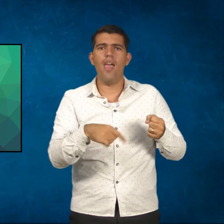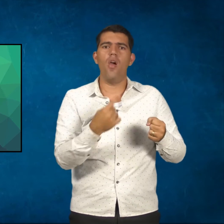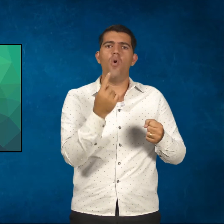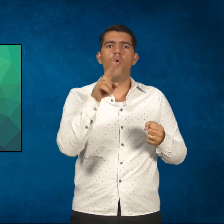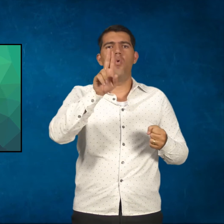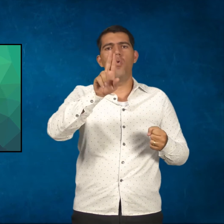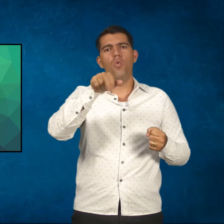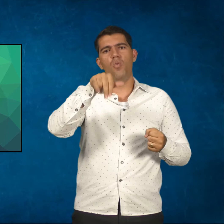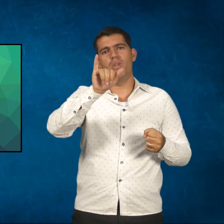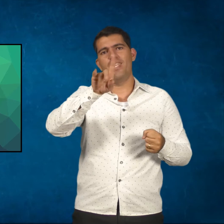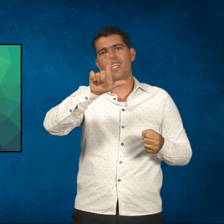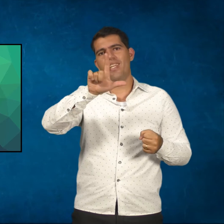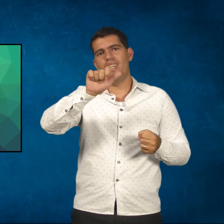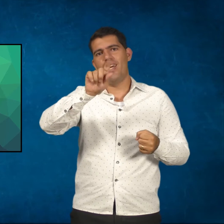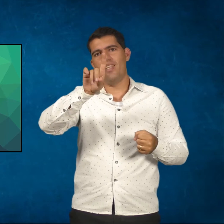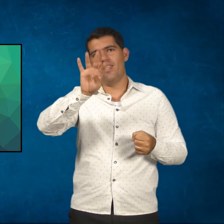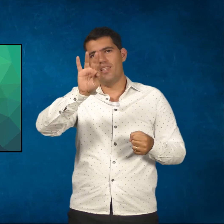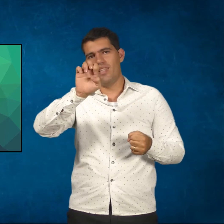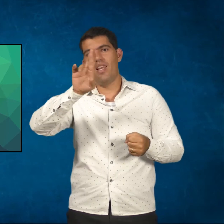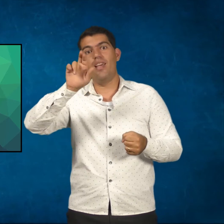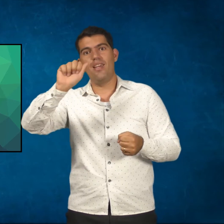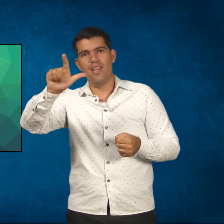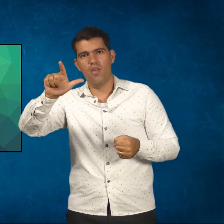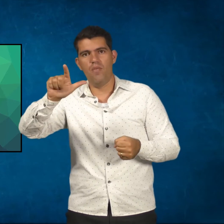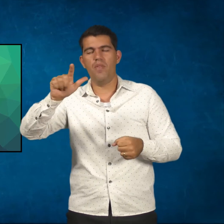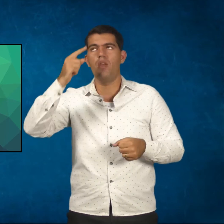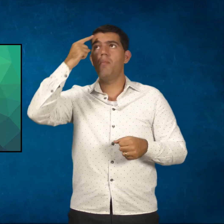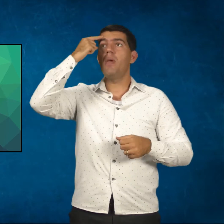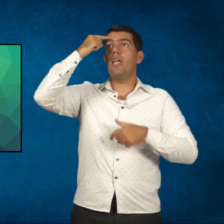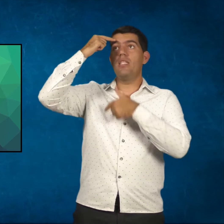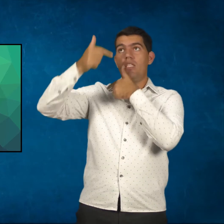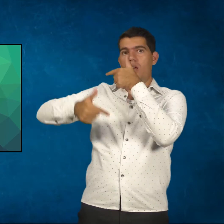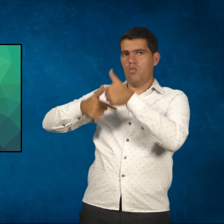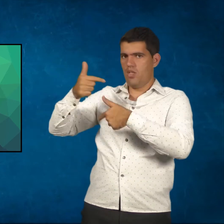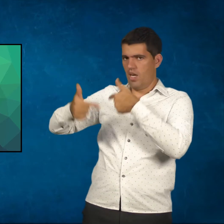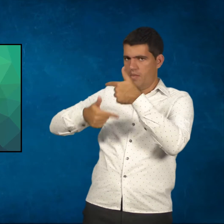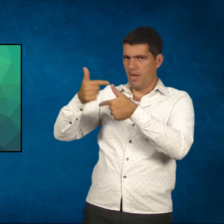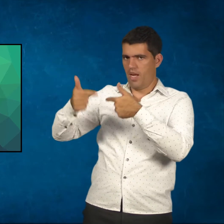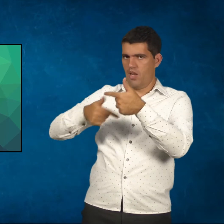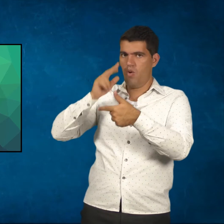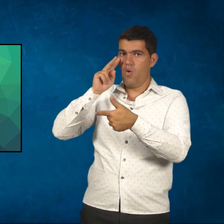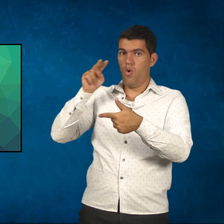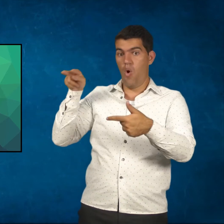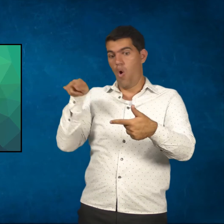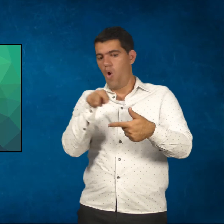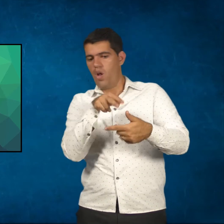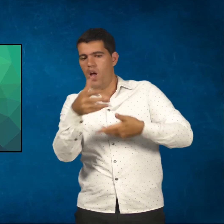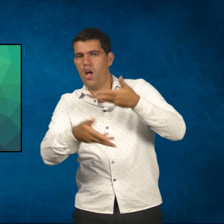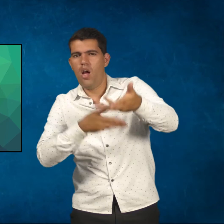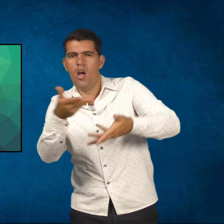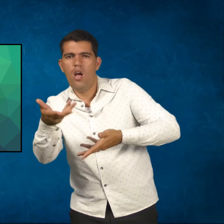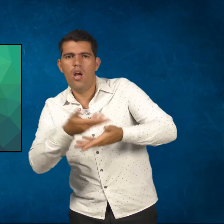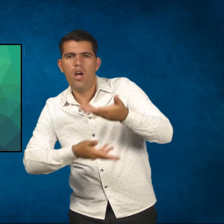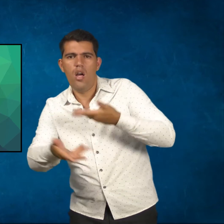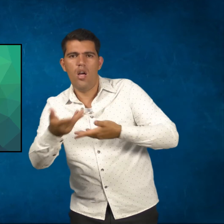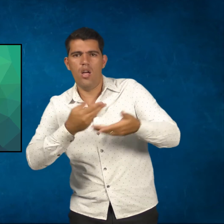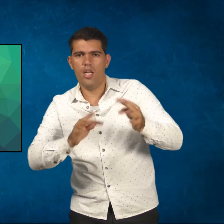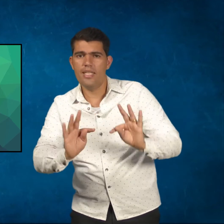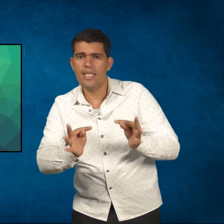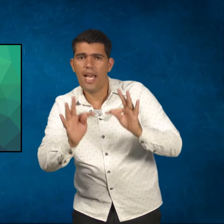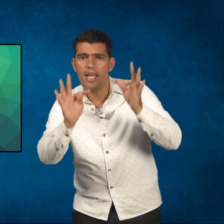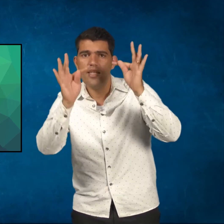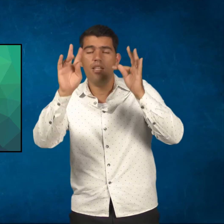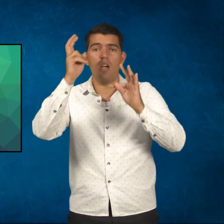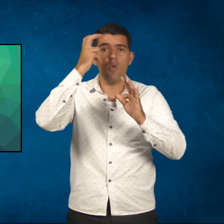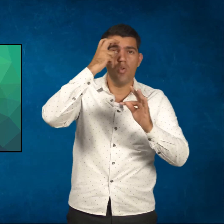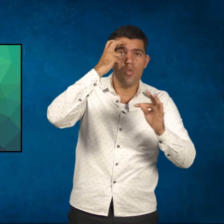omnilateral, ou seja, deve pensar o trabalho na ótica da articulação entre técnica e